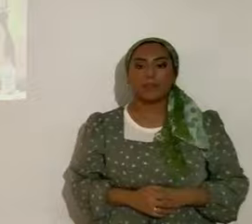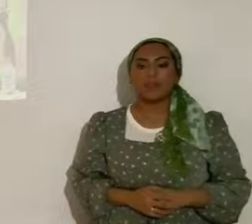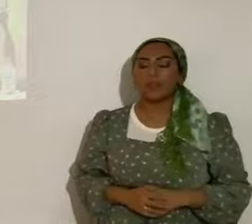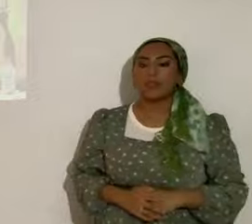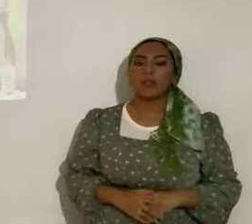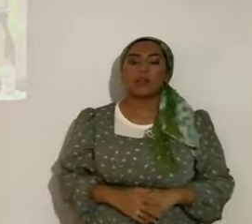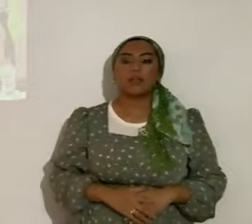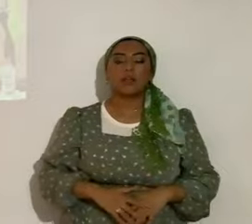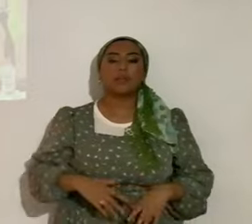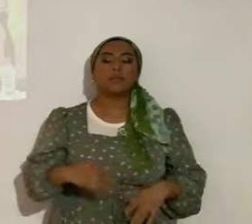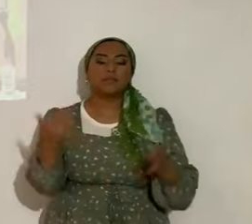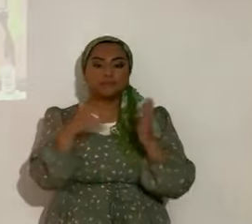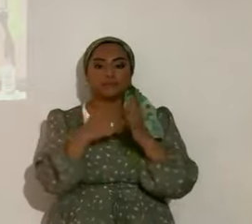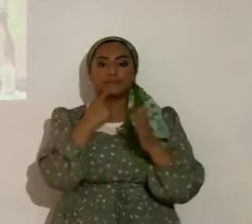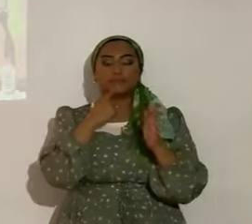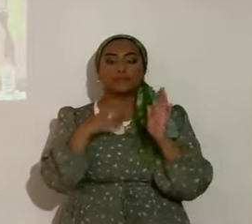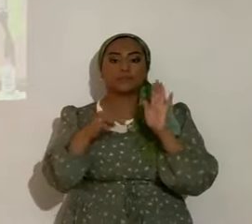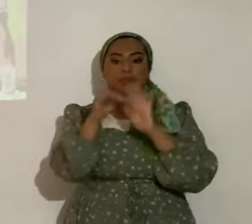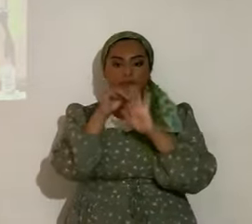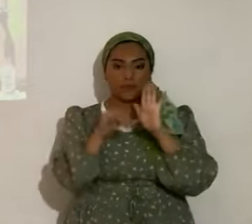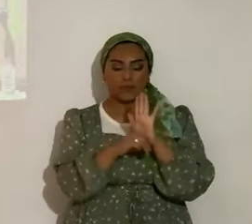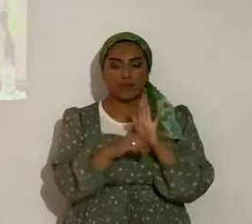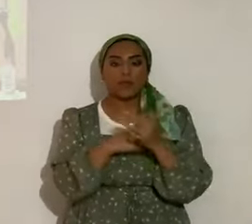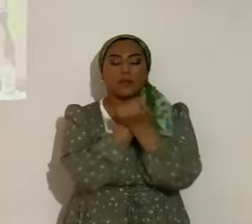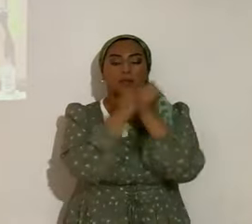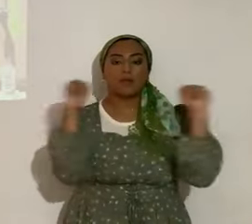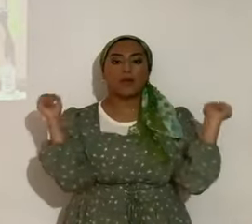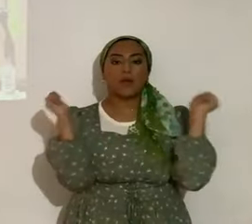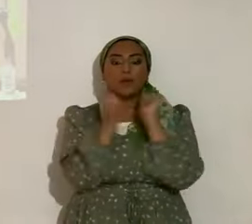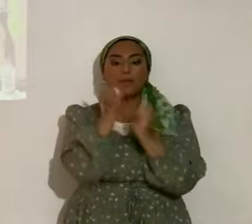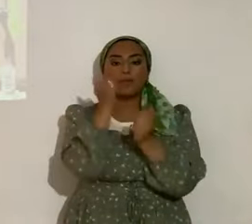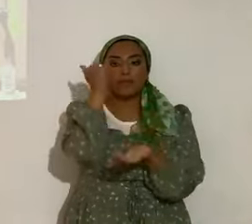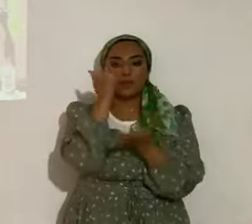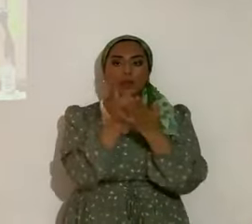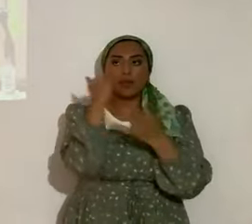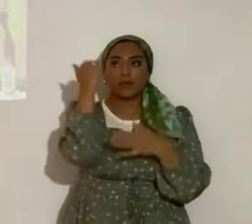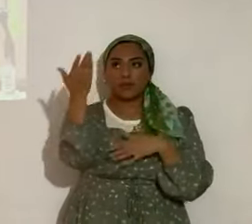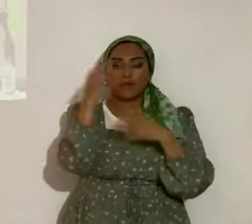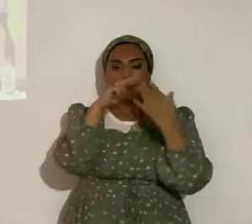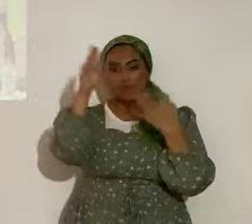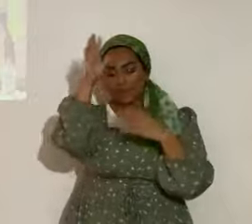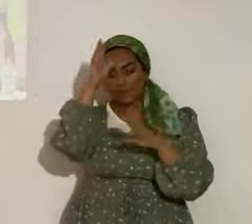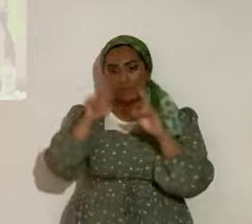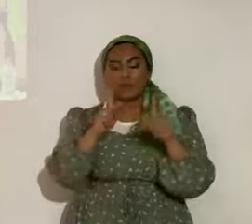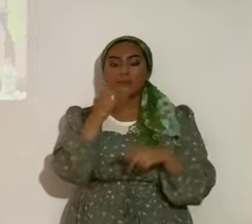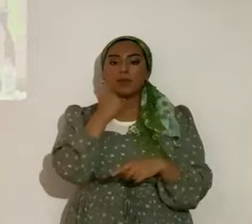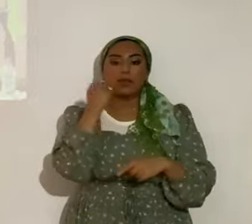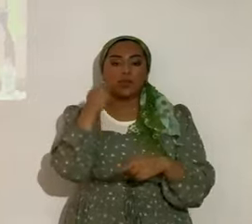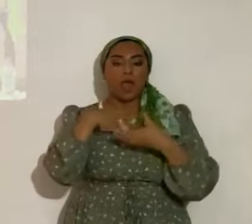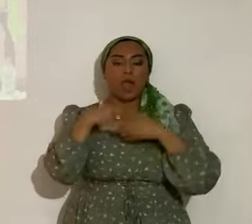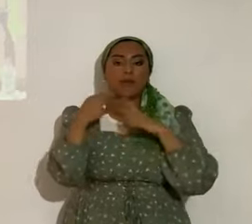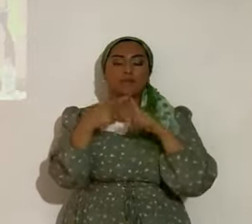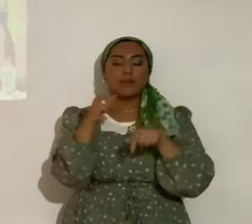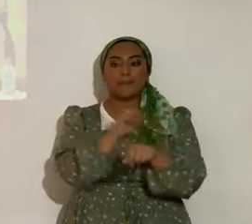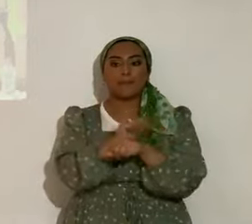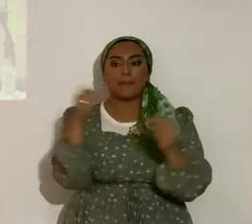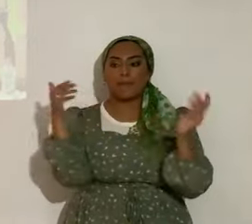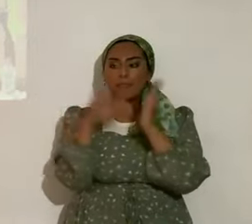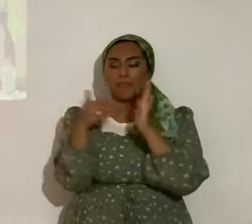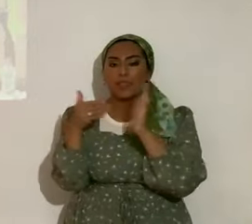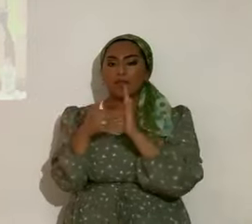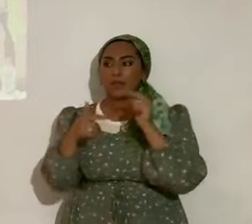Liberó, repito, Moisés, con la ayuda del Eterno, gracias al Eterno, el pueblo de Israel, de la esclavitud, enfrentando